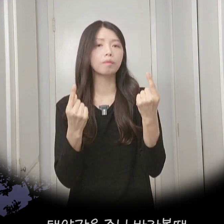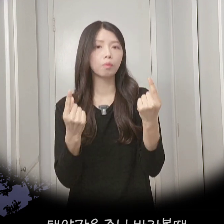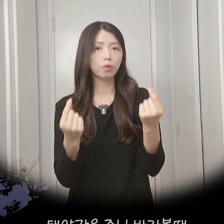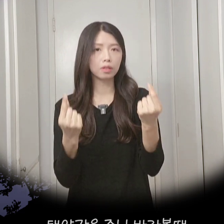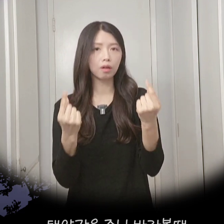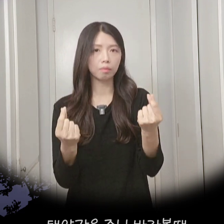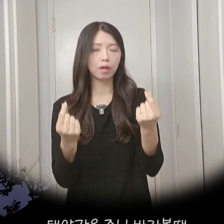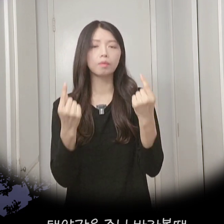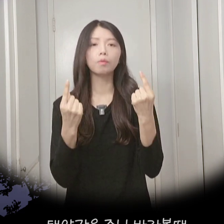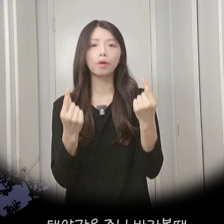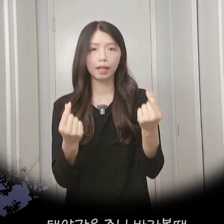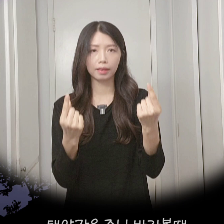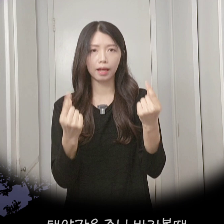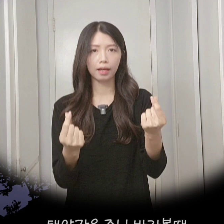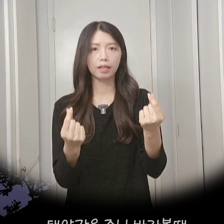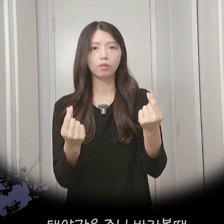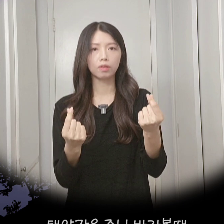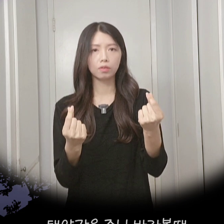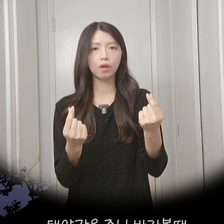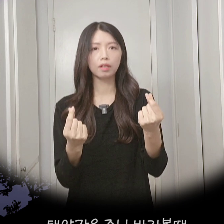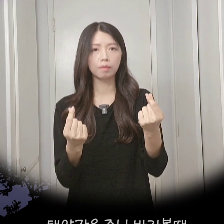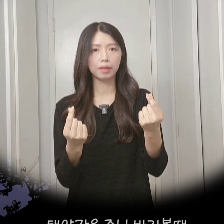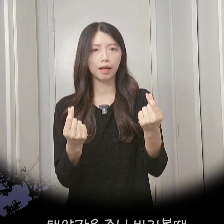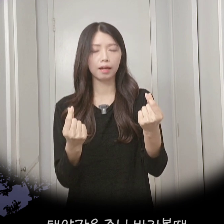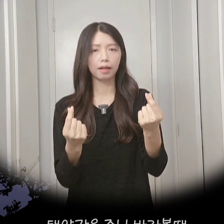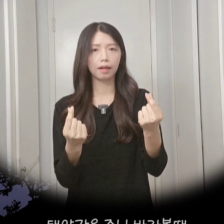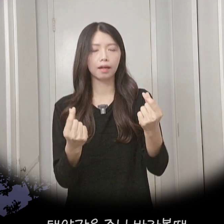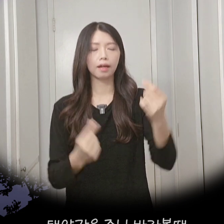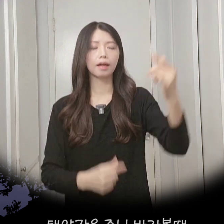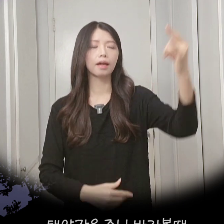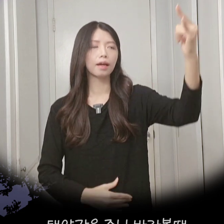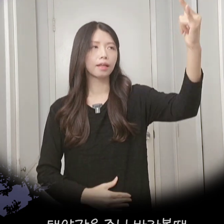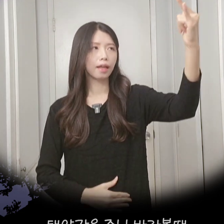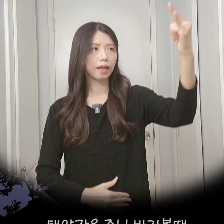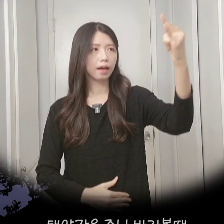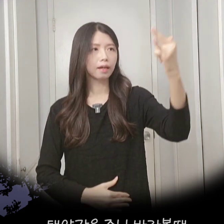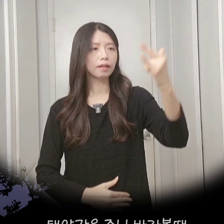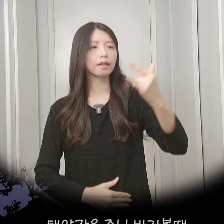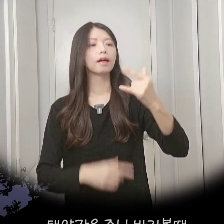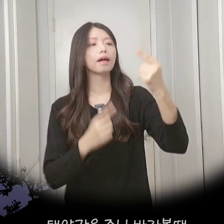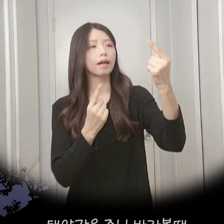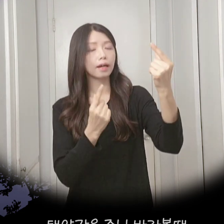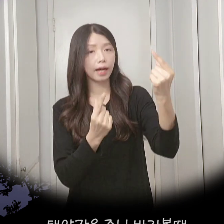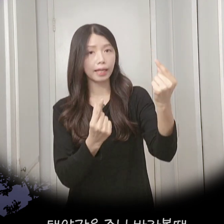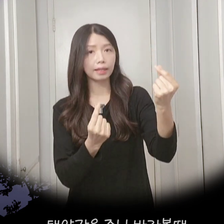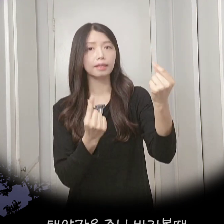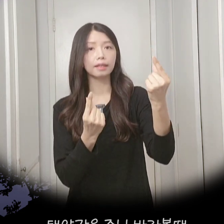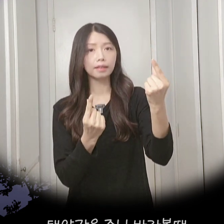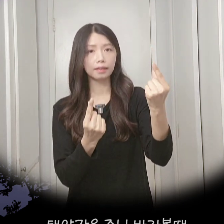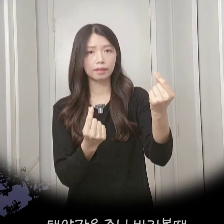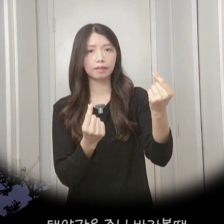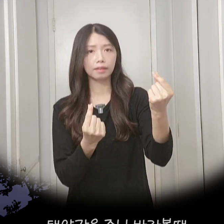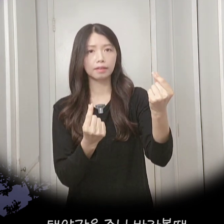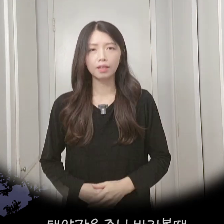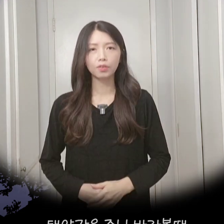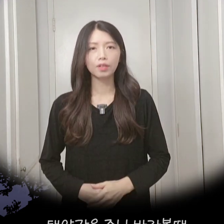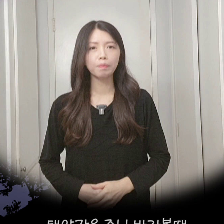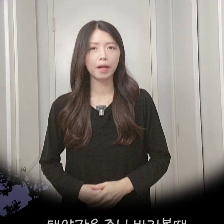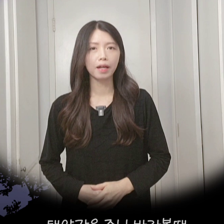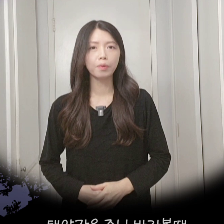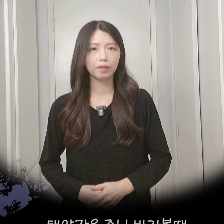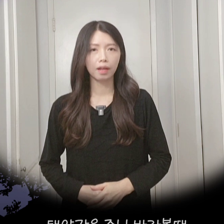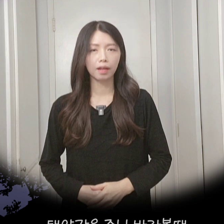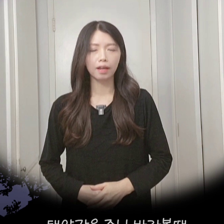붙여주시면 뭐뭐처럼, 뭐뭐 같다 이런 뜻의 수어가 됩니다. 태양 같은